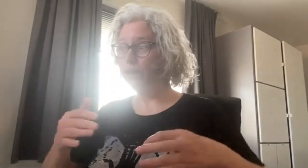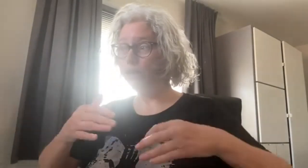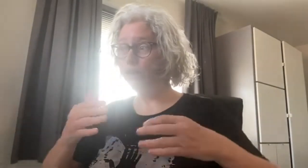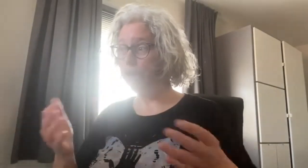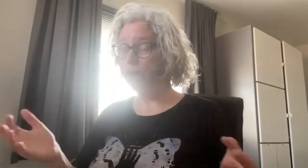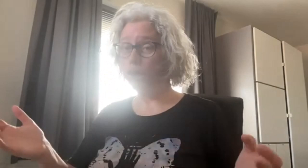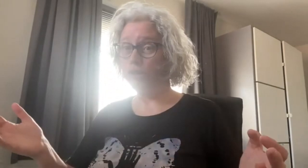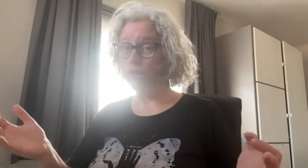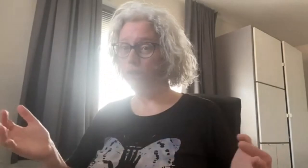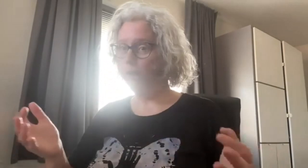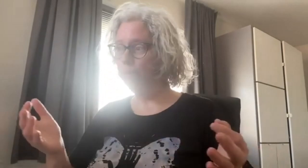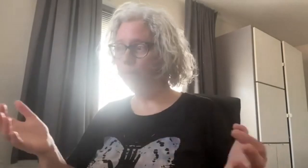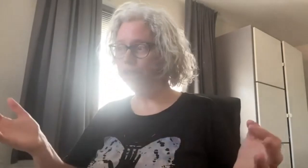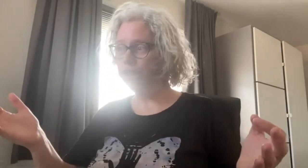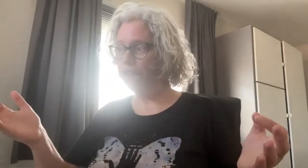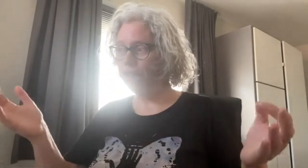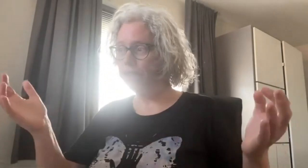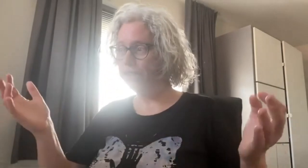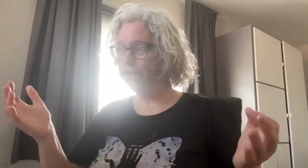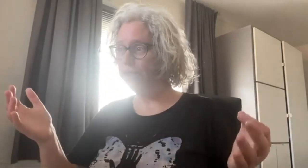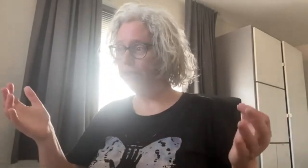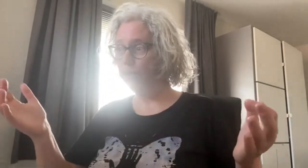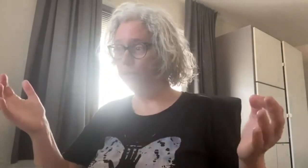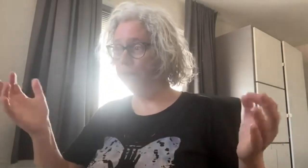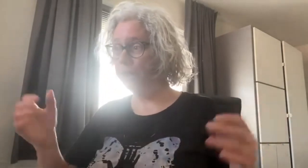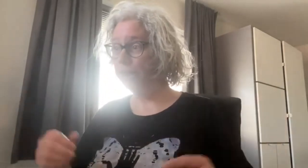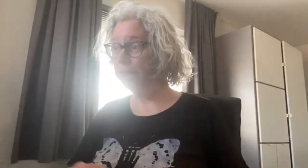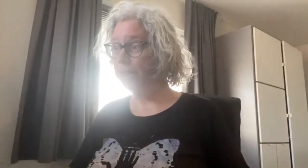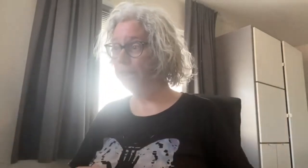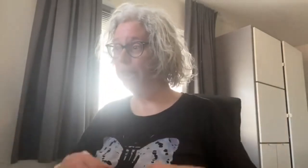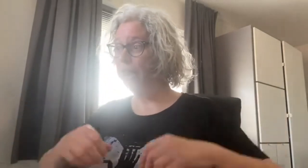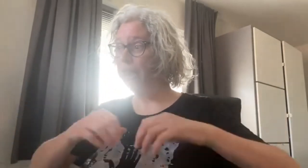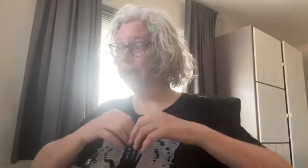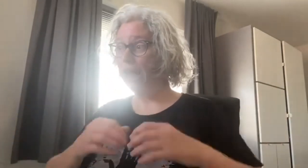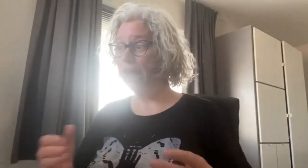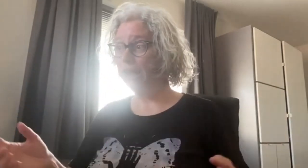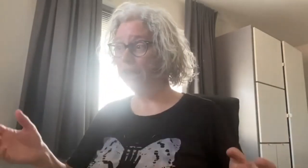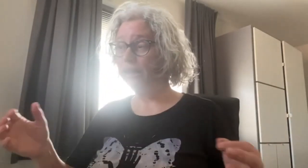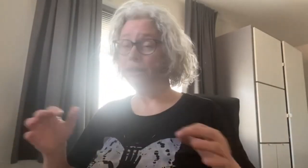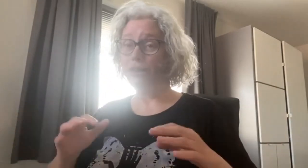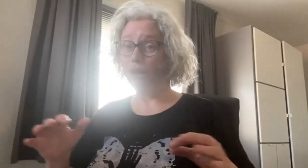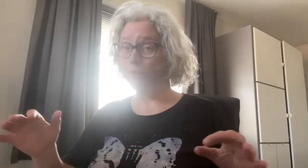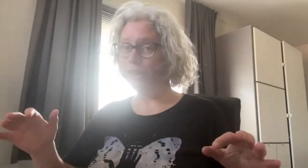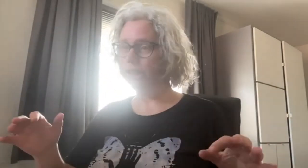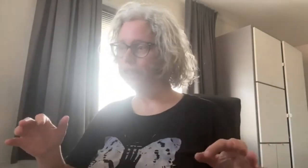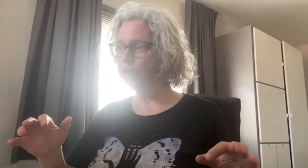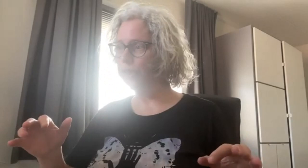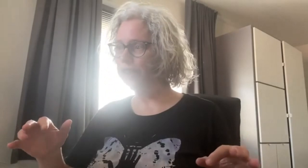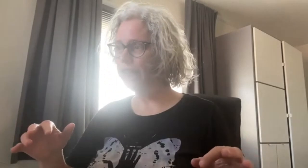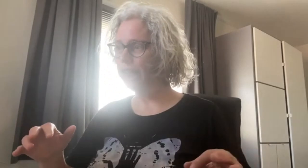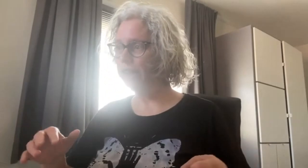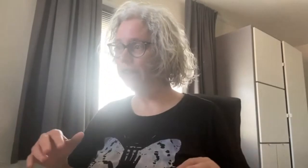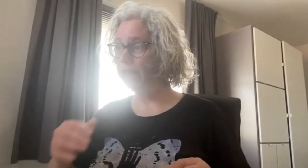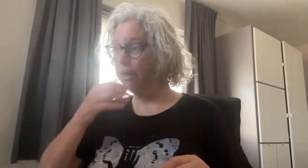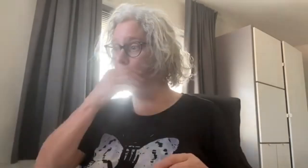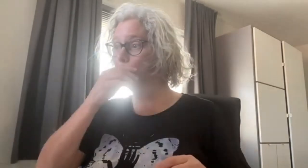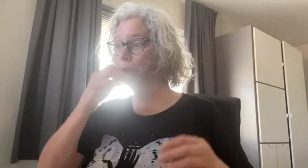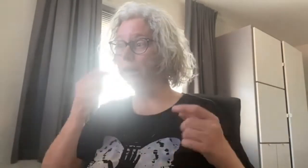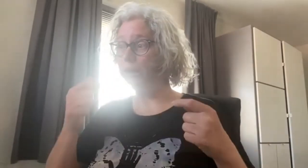goede jeugd mocht ik zeker ontberen. Ja, jammer dat het zo is gegaan. Maar nu, ik